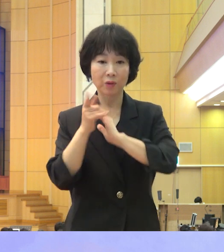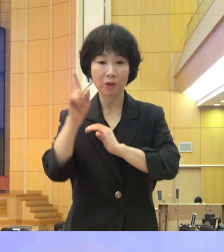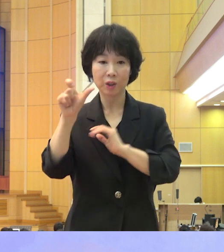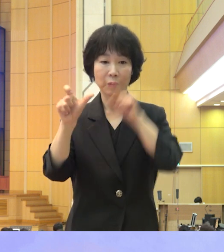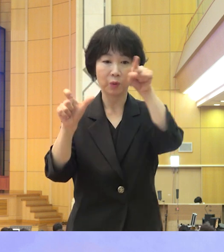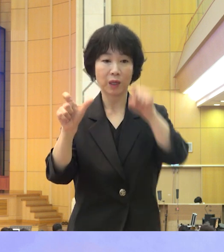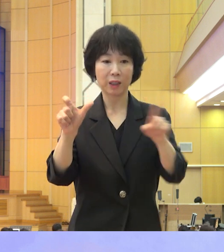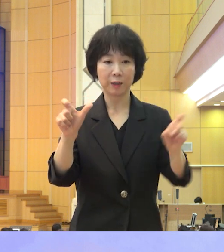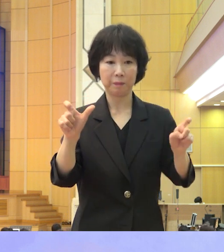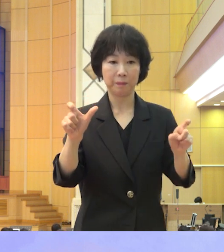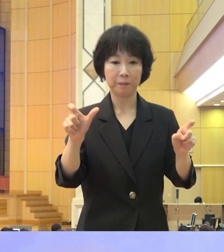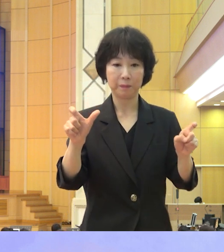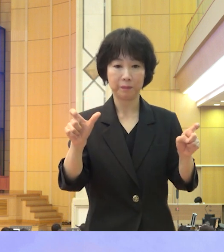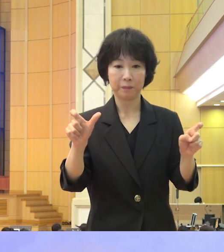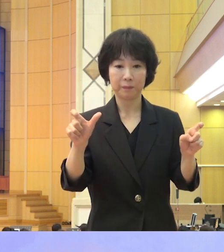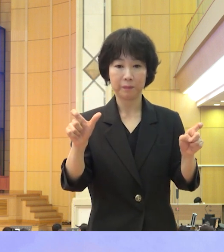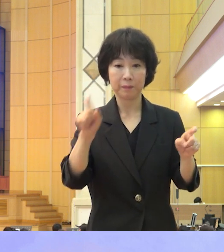보니까요,